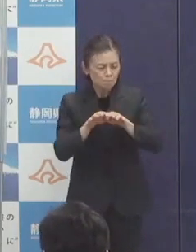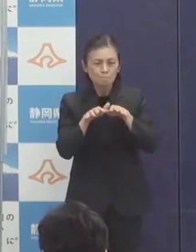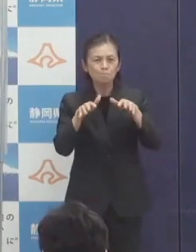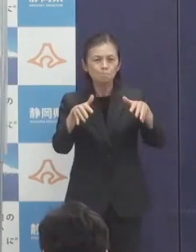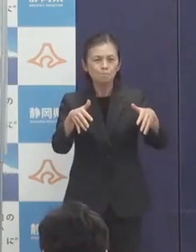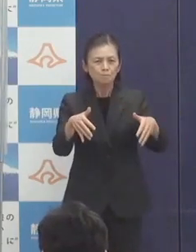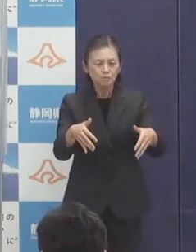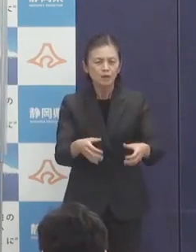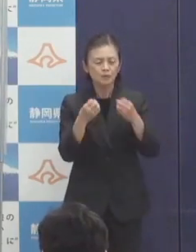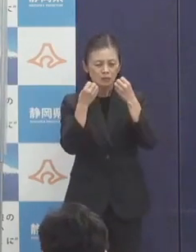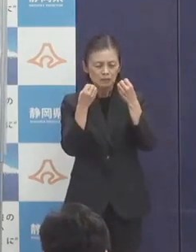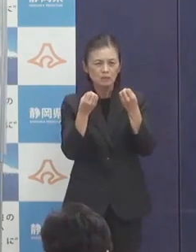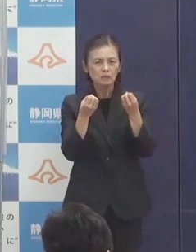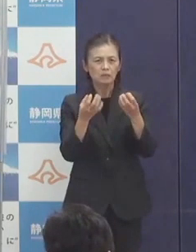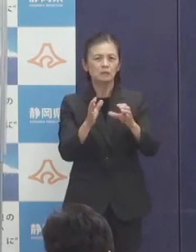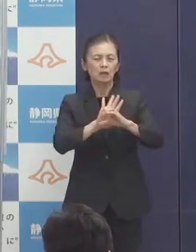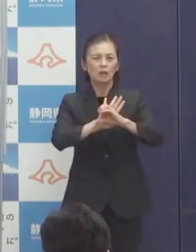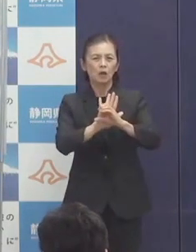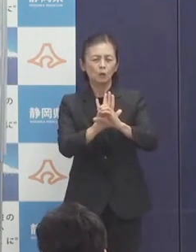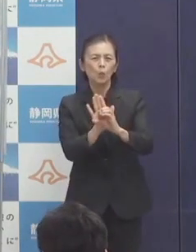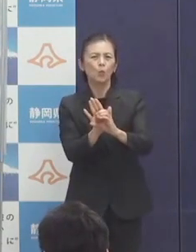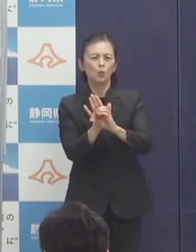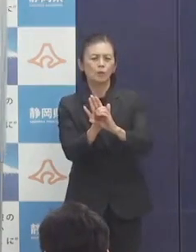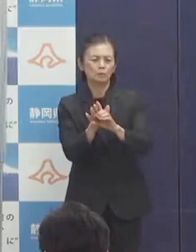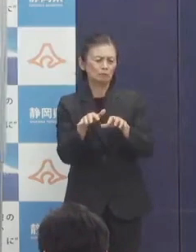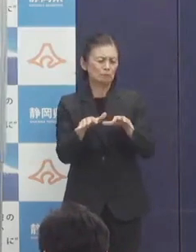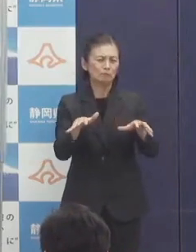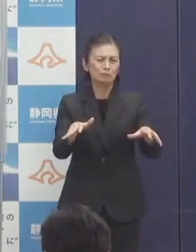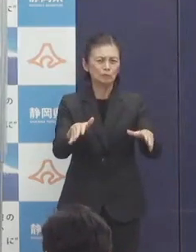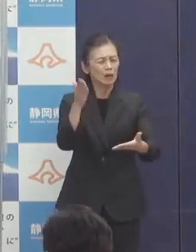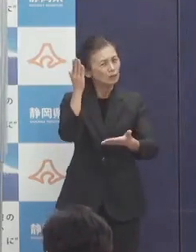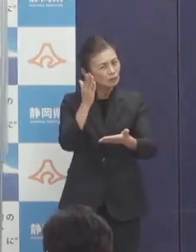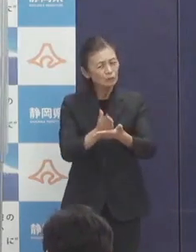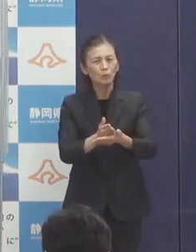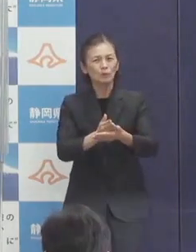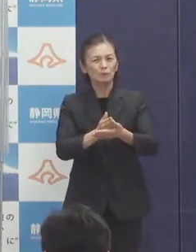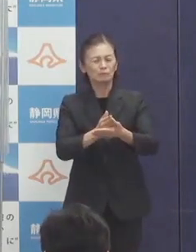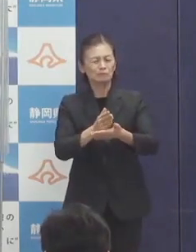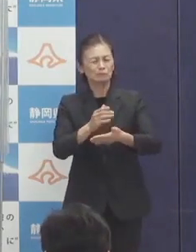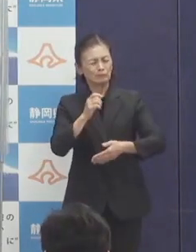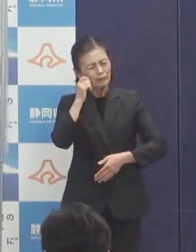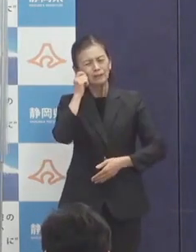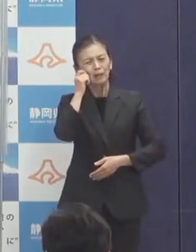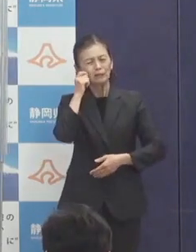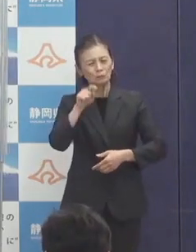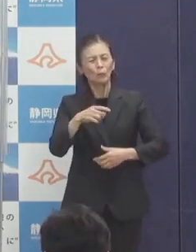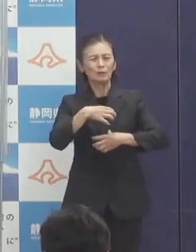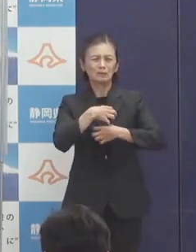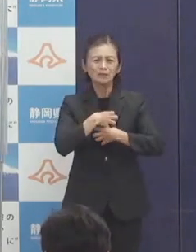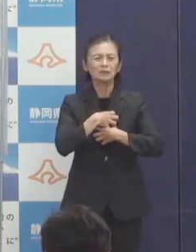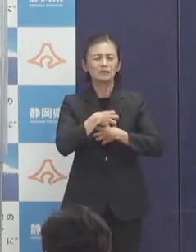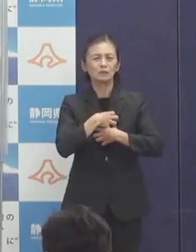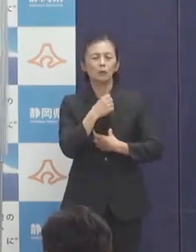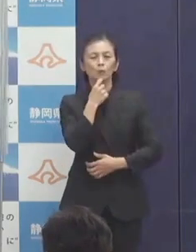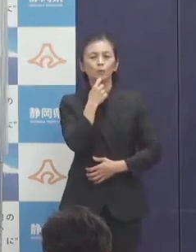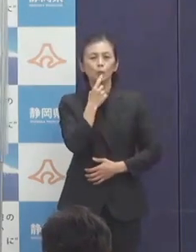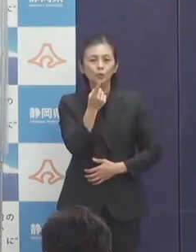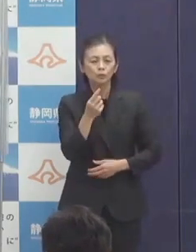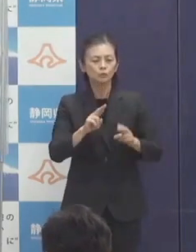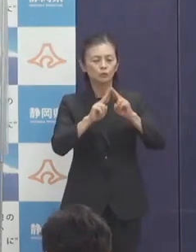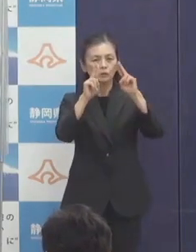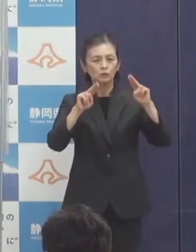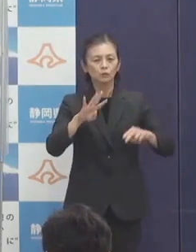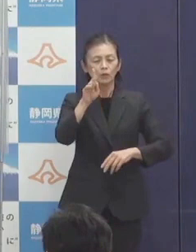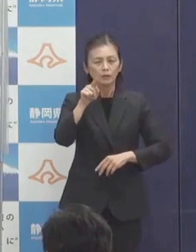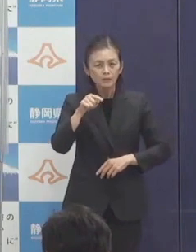型コロナウイルスの感染拡大を止めることができないという、この危機でございます。もう一つは静岡県